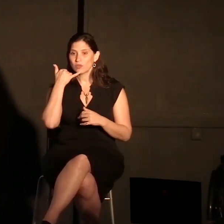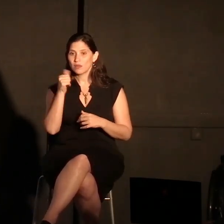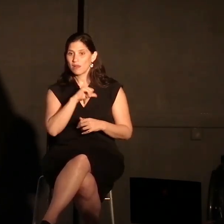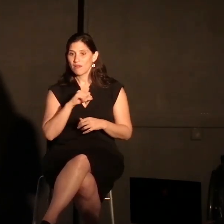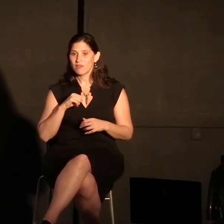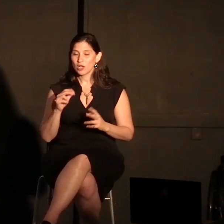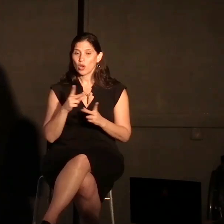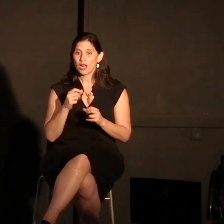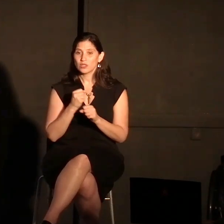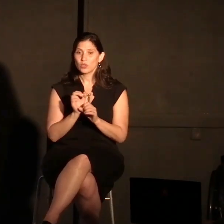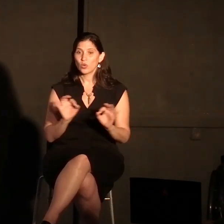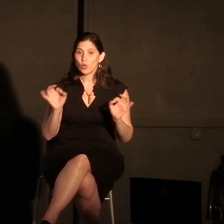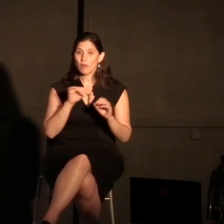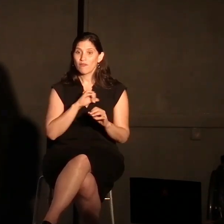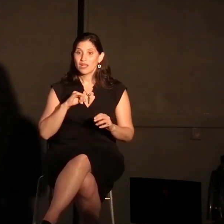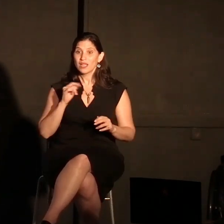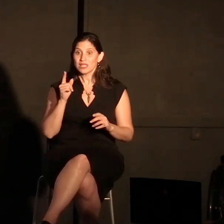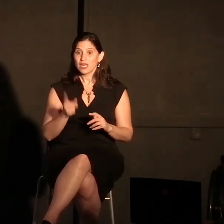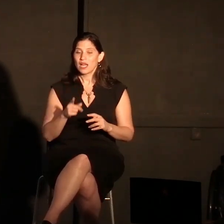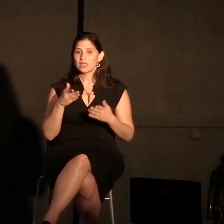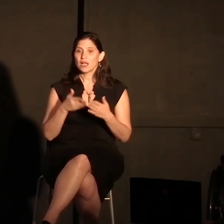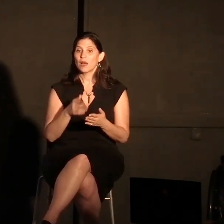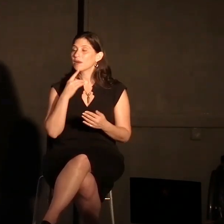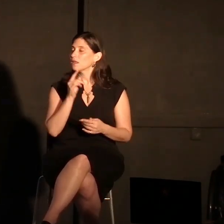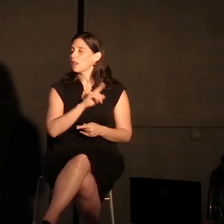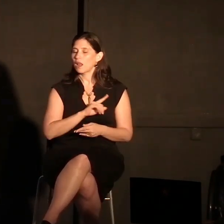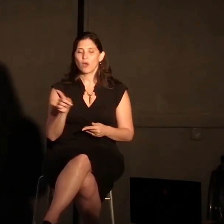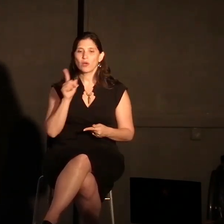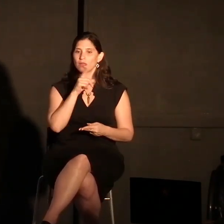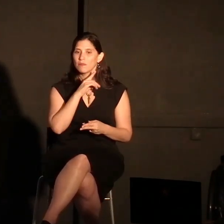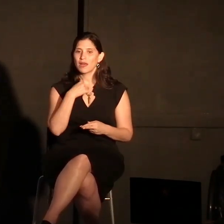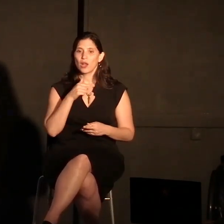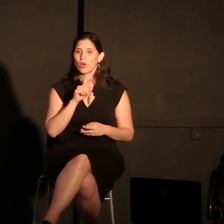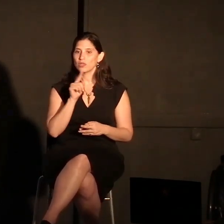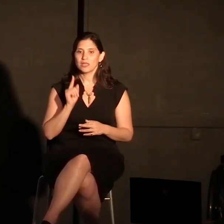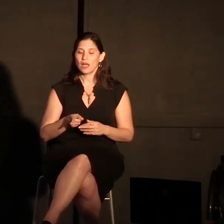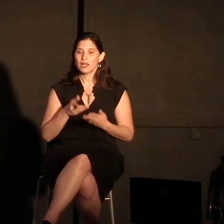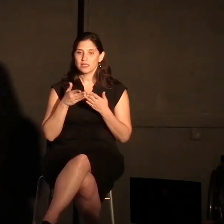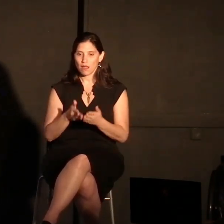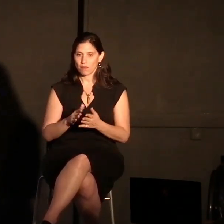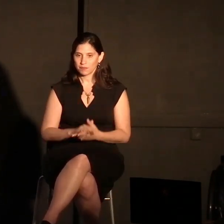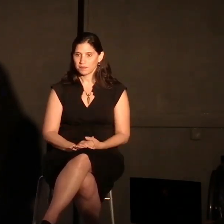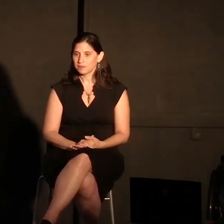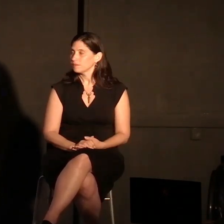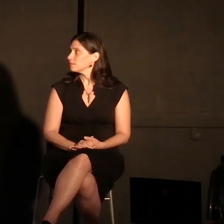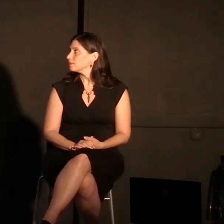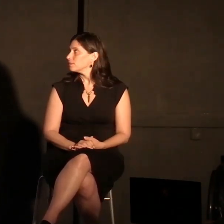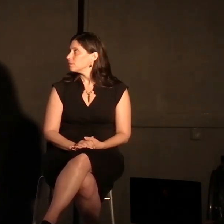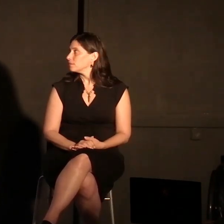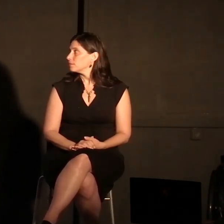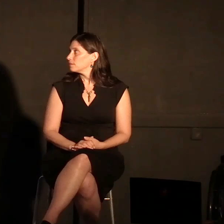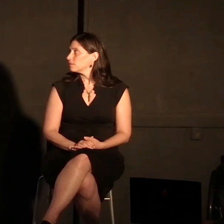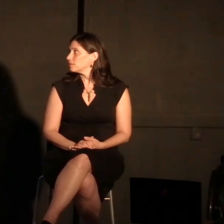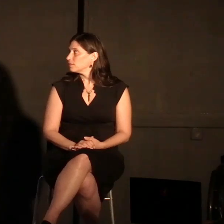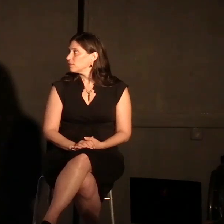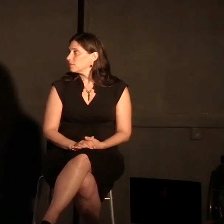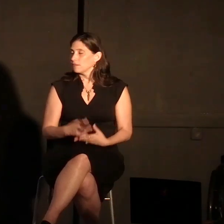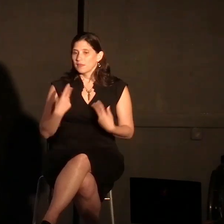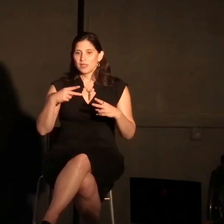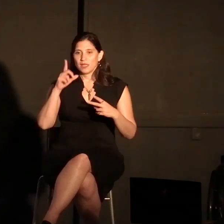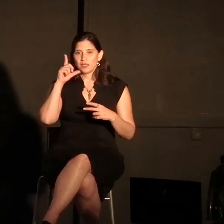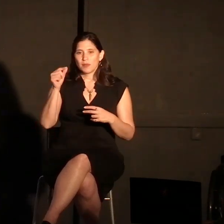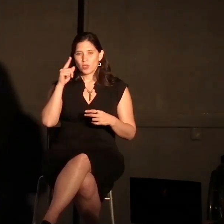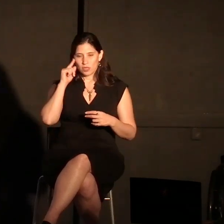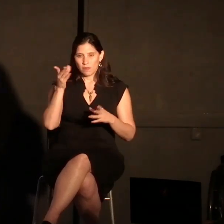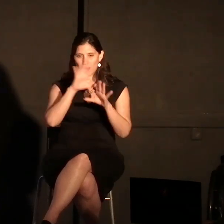לבד לא יכ לעשות כלום לבד את צריכה עזרה אמרתי לה לא אמא אני לא צריכה עזרה חזרתי הביתה ואתם יודעים